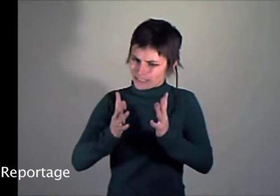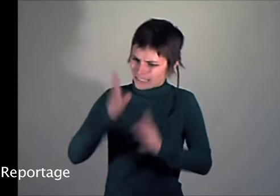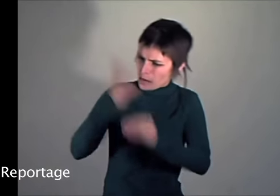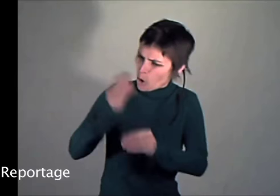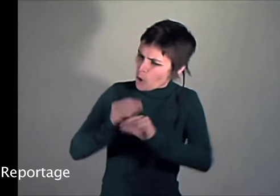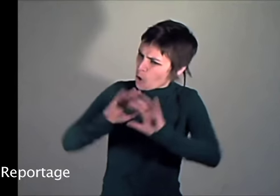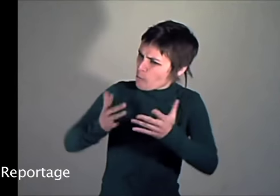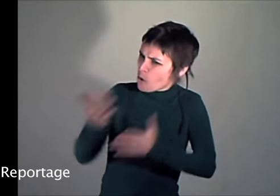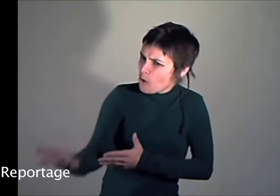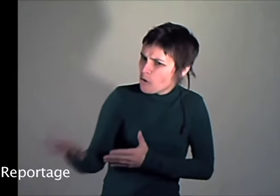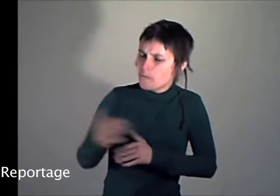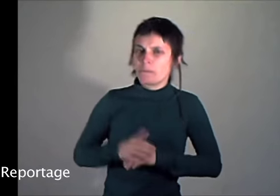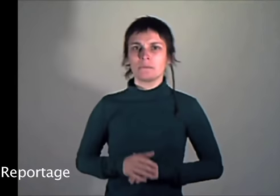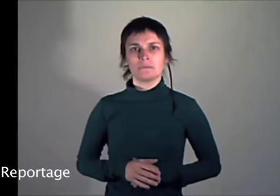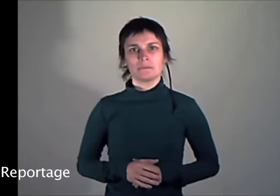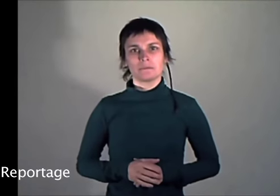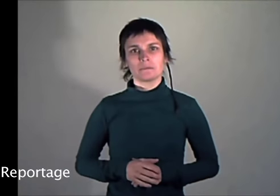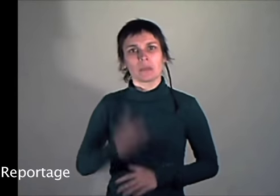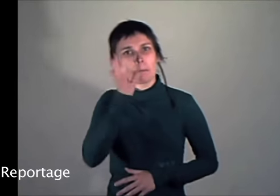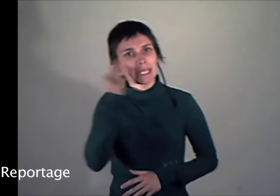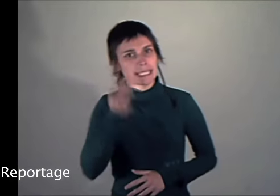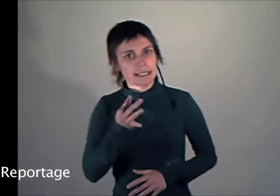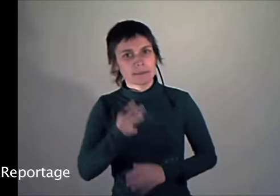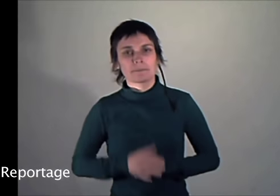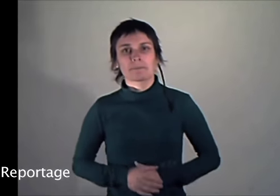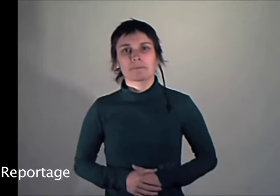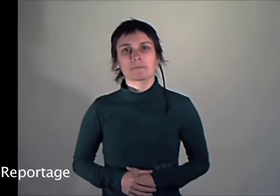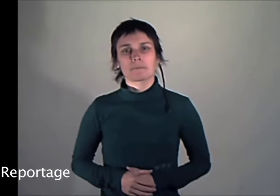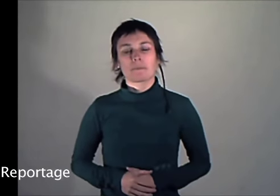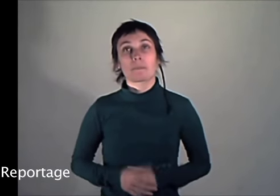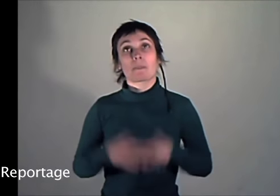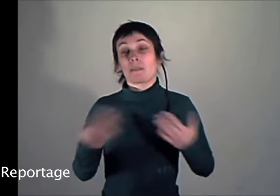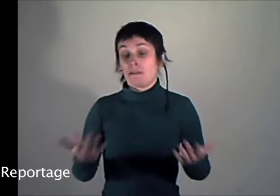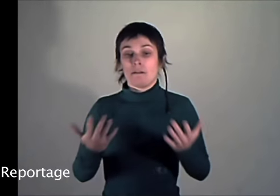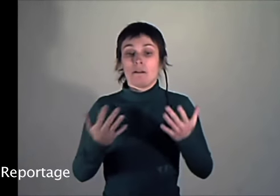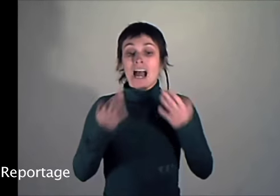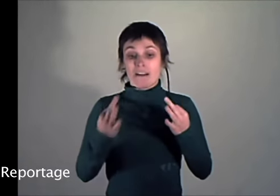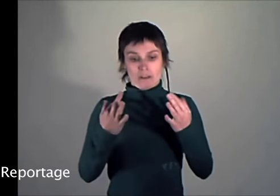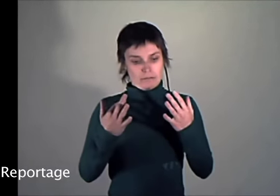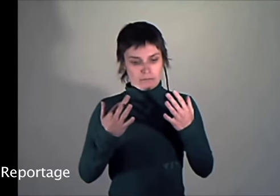Rico. Tu en as parlé tout à l'heure, mais quand est-ce que et comment vous avez appris la langue des